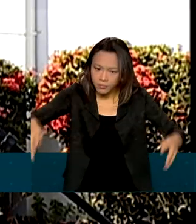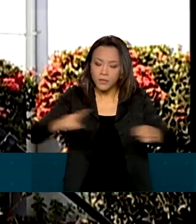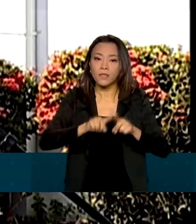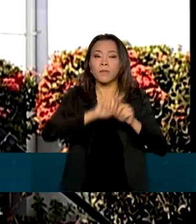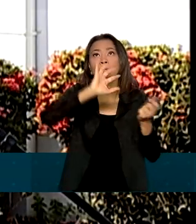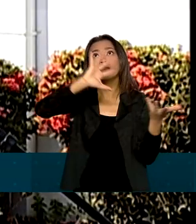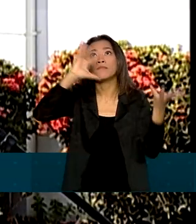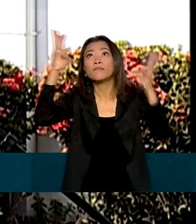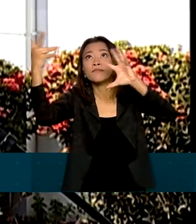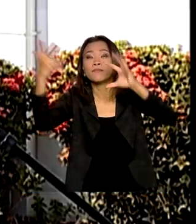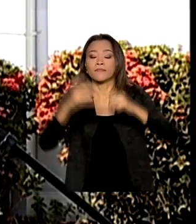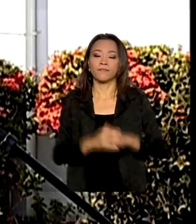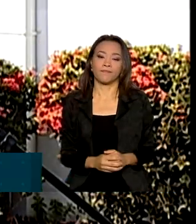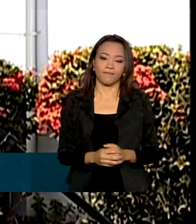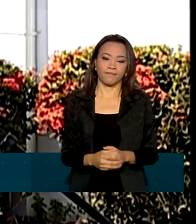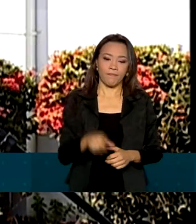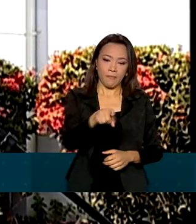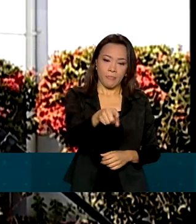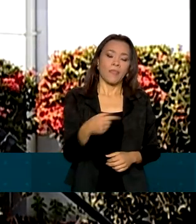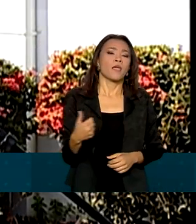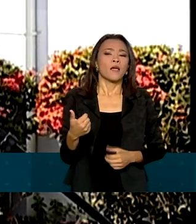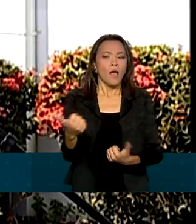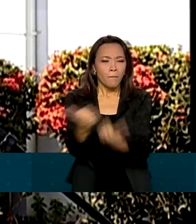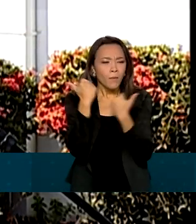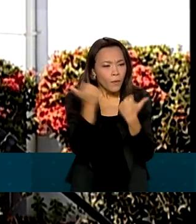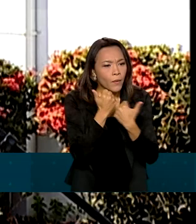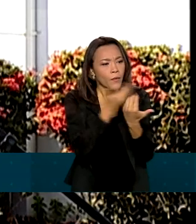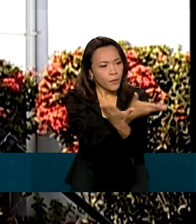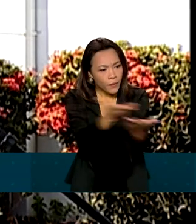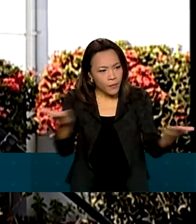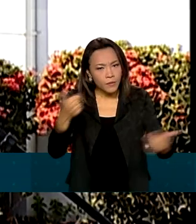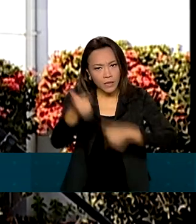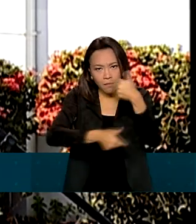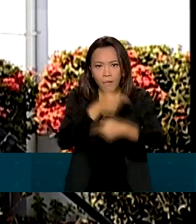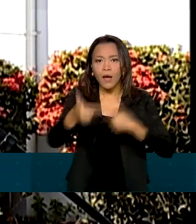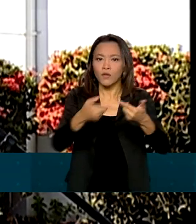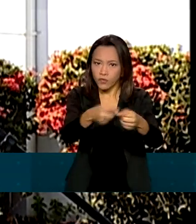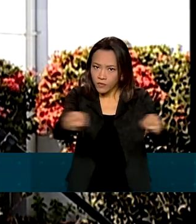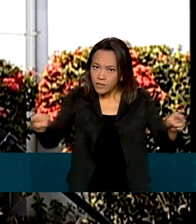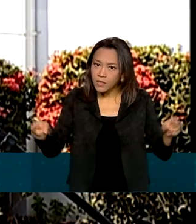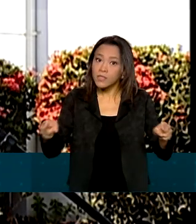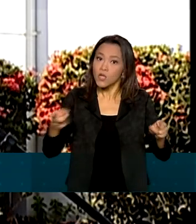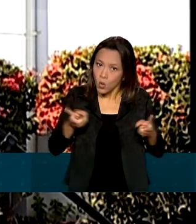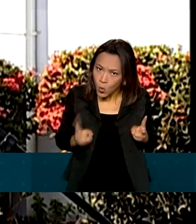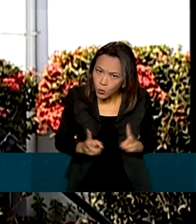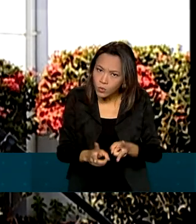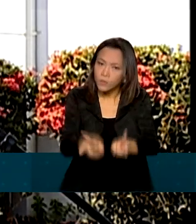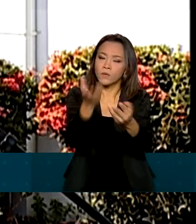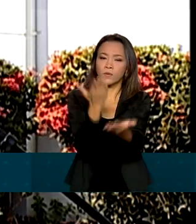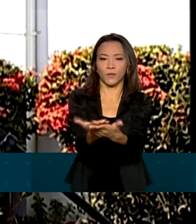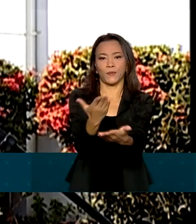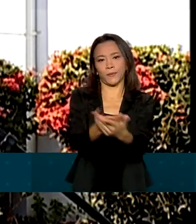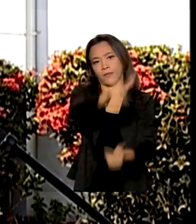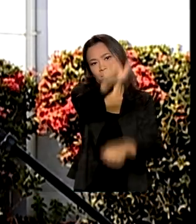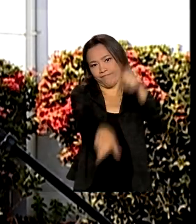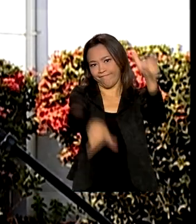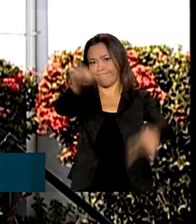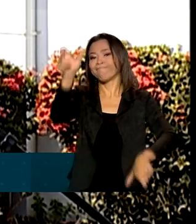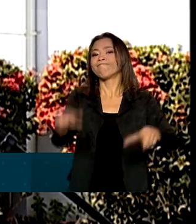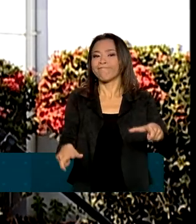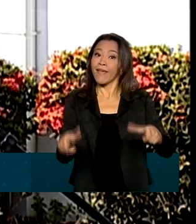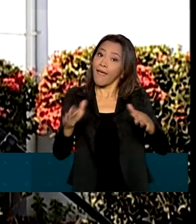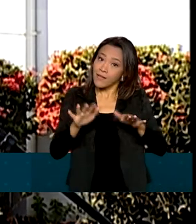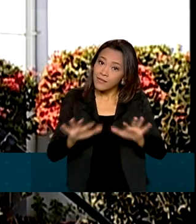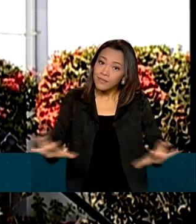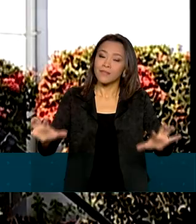Brasil EA Força Aérea Brasileira contam com o trabalho de vocês continuem estudando e se aperfeiçoando pois dessa